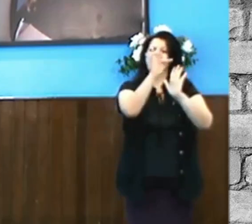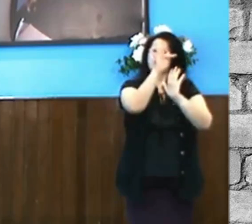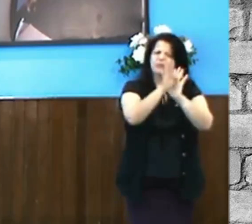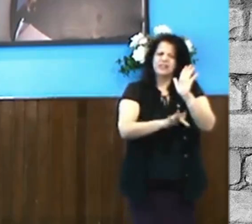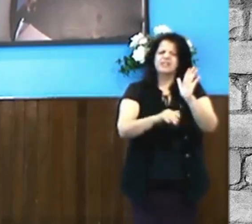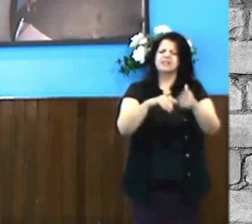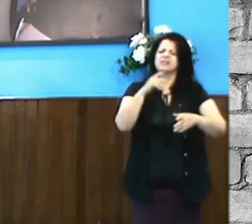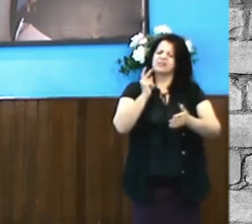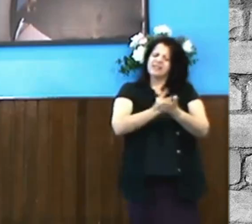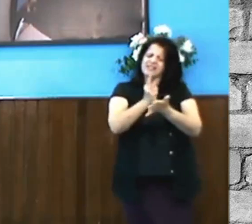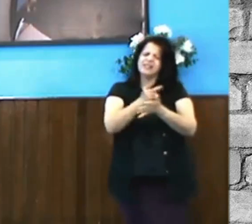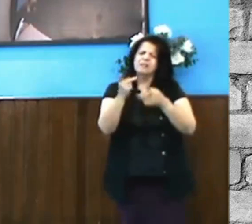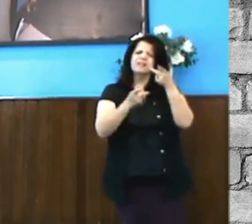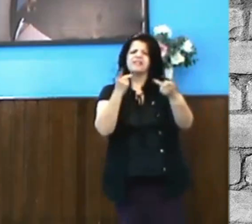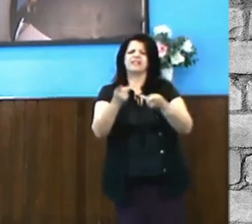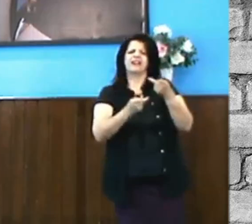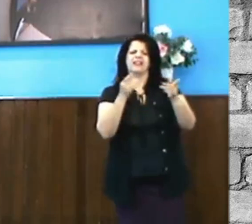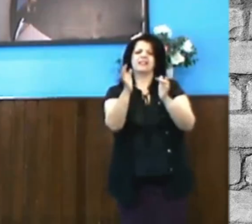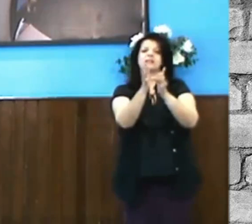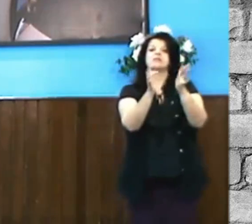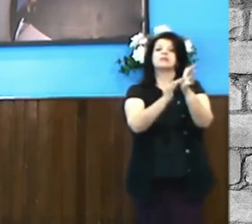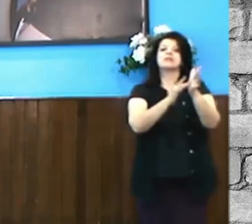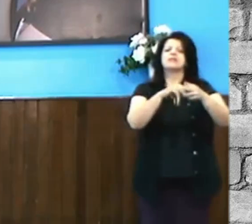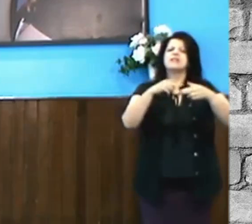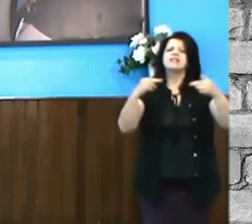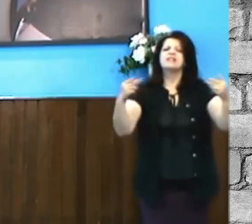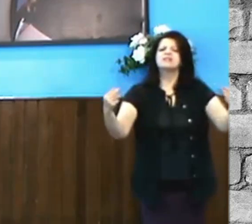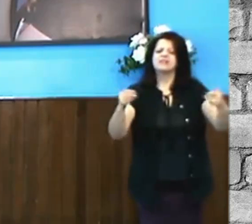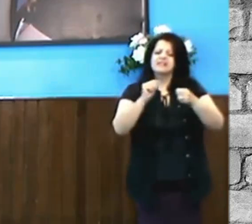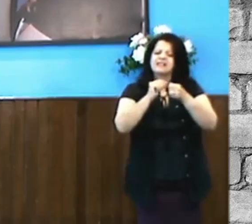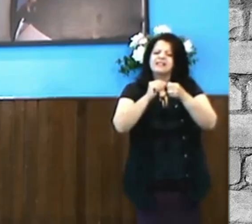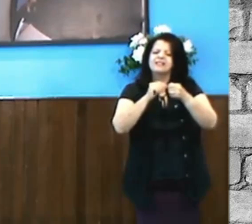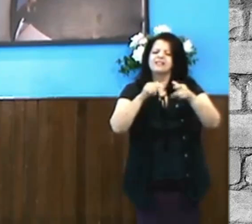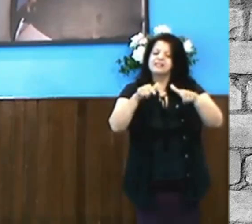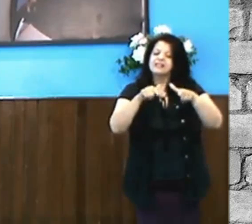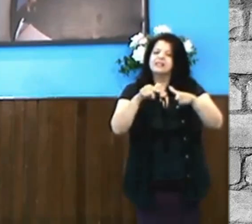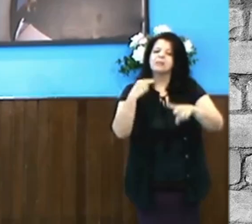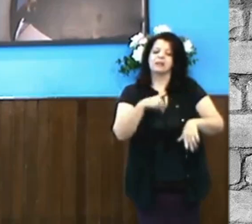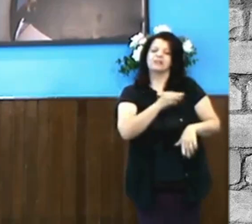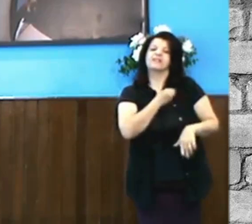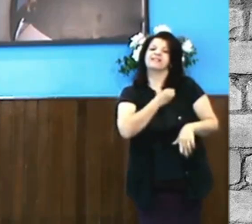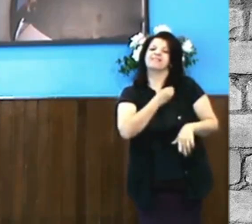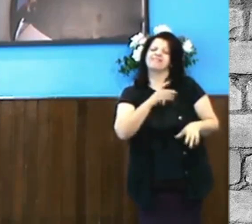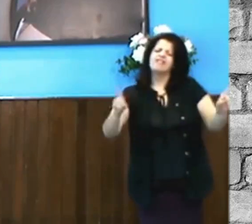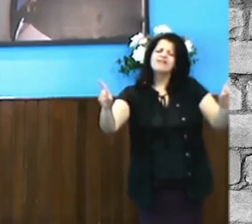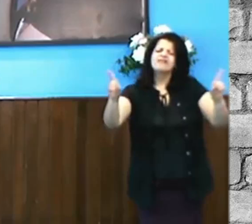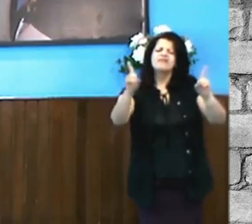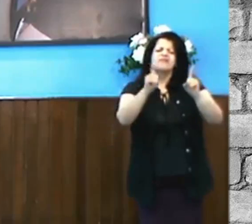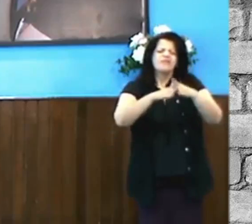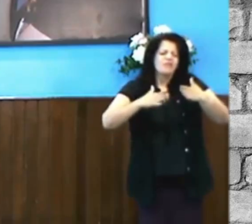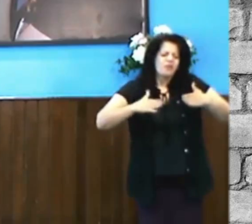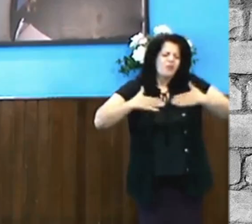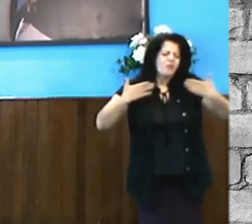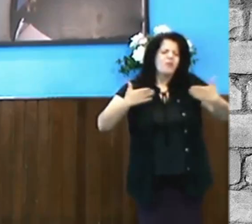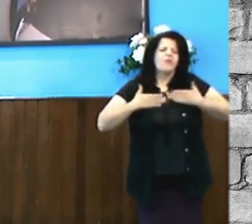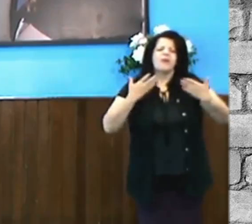tempo aqui a respeito do Senhor Jesus Cristo e da obra que Ele faz na nossa vida. E quando nós encontramos satisfação em Jesus, essa satisfação tem que